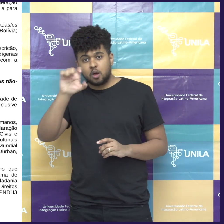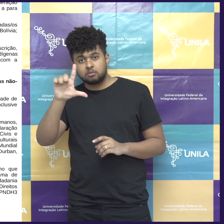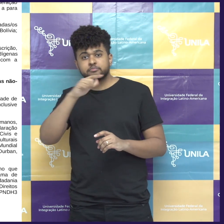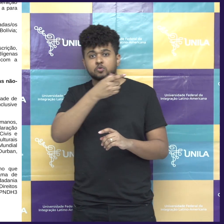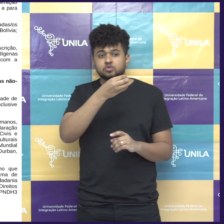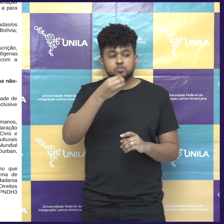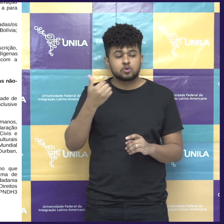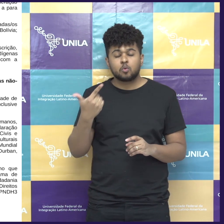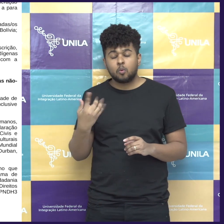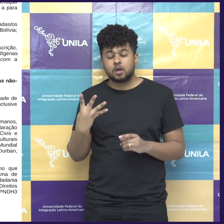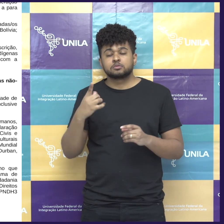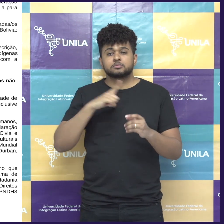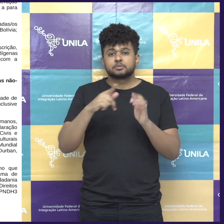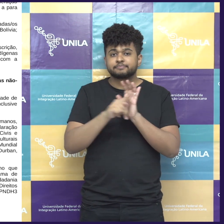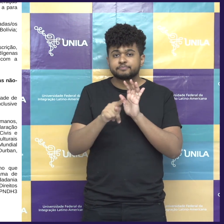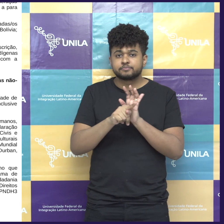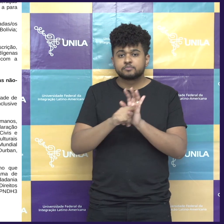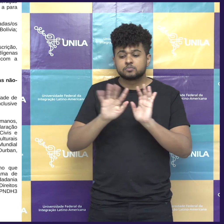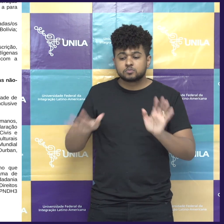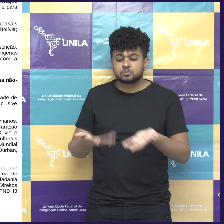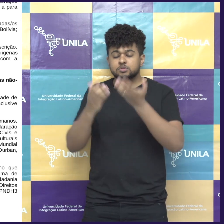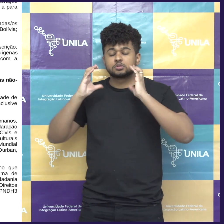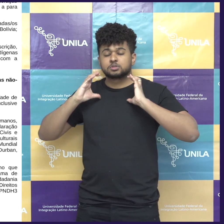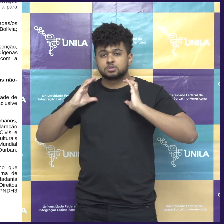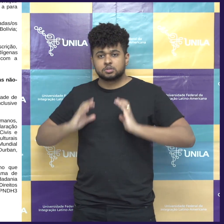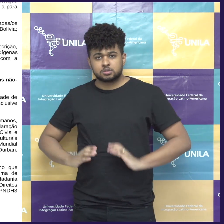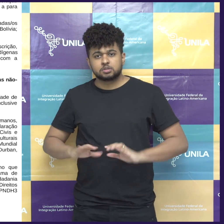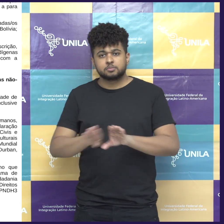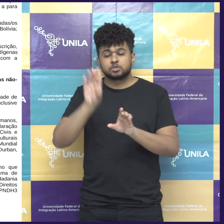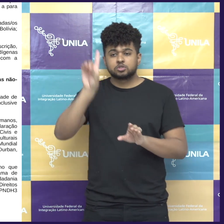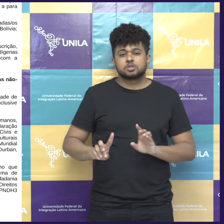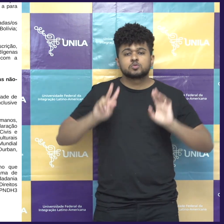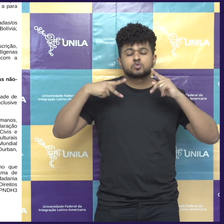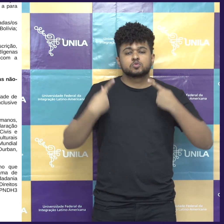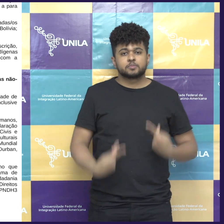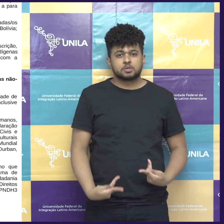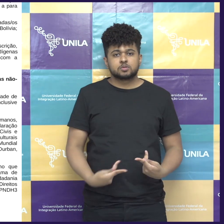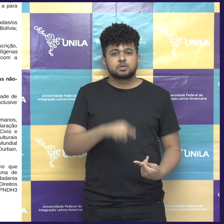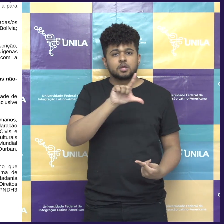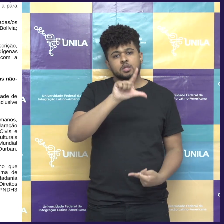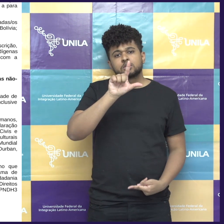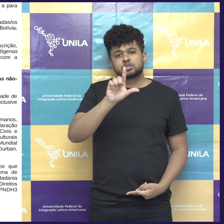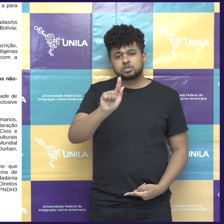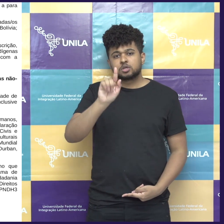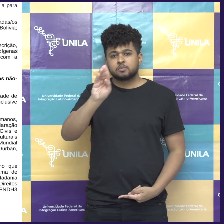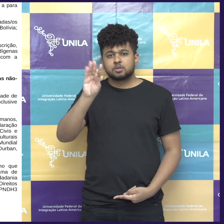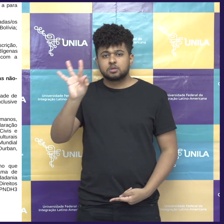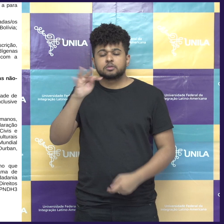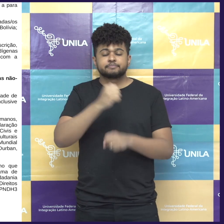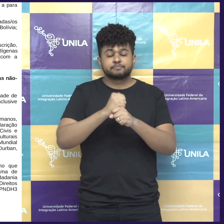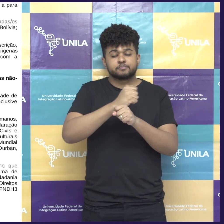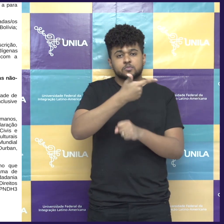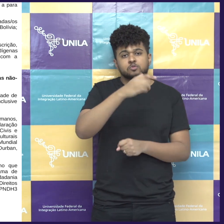do Plano Nacional de Promoção da Cidadania e dos Direitos Humanos de LGBT,